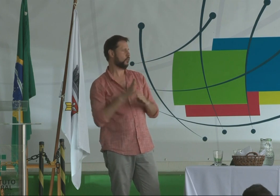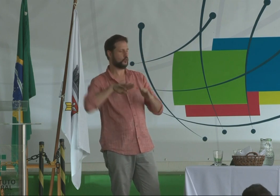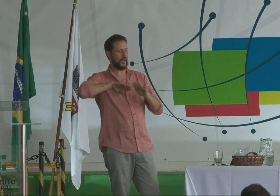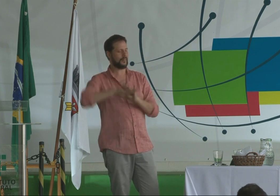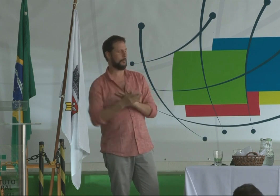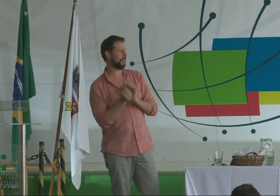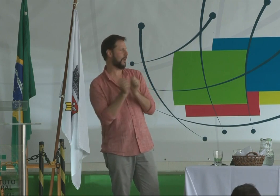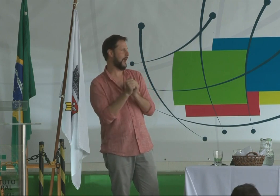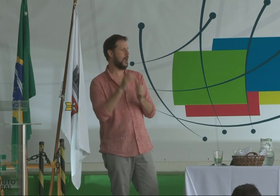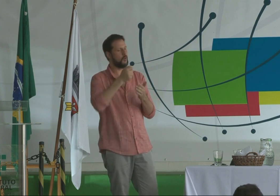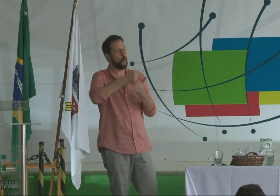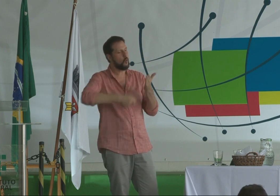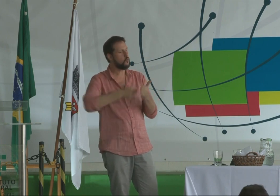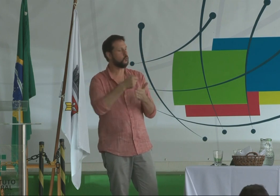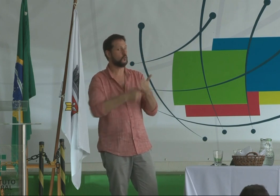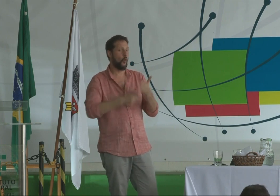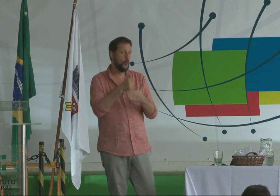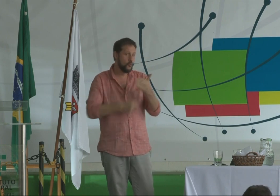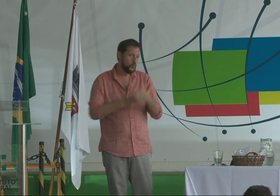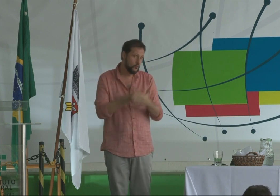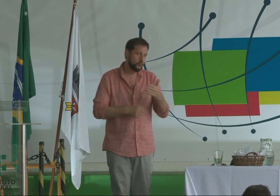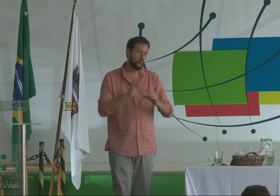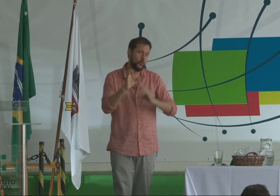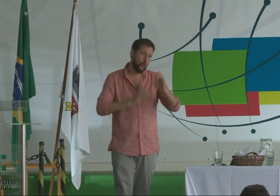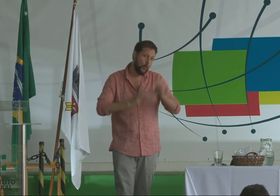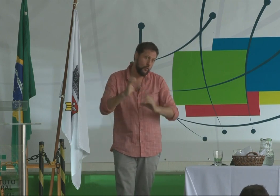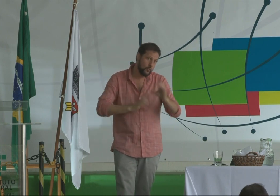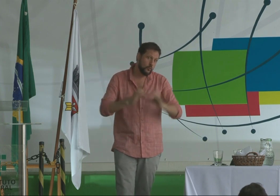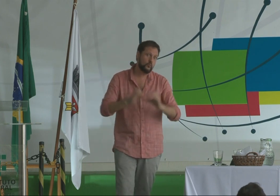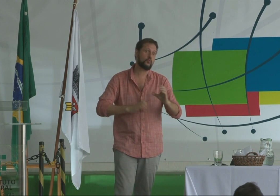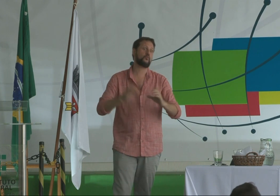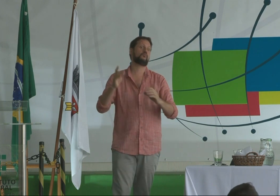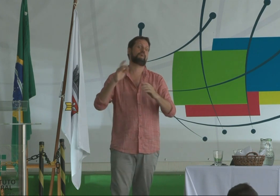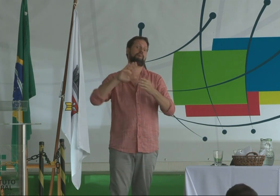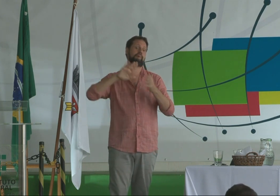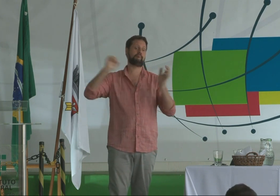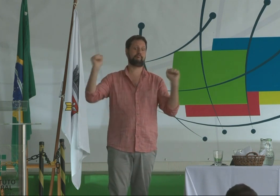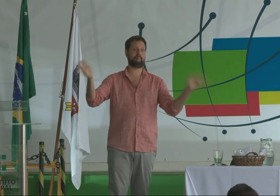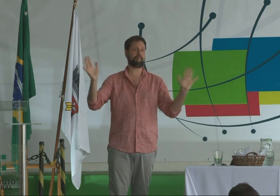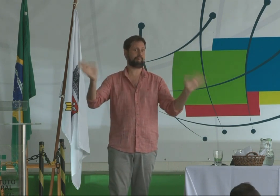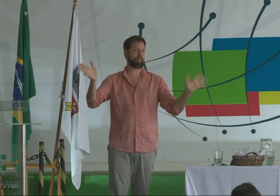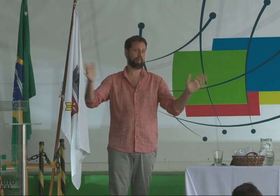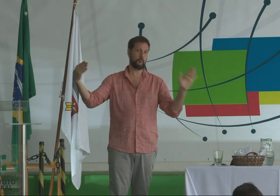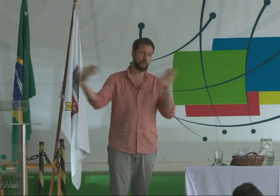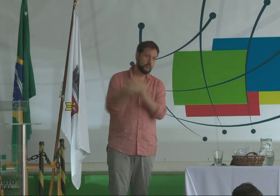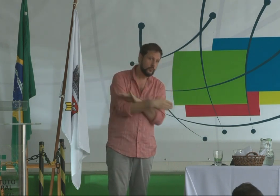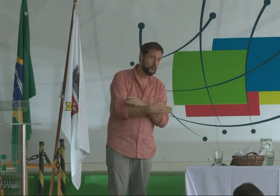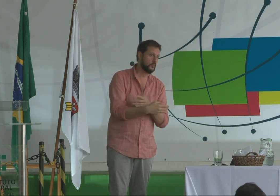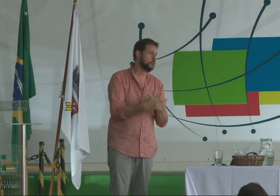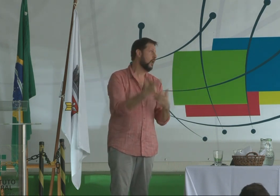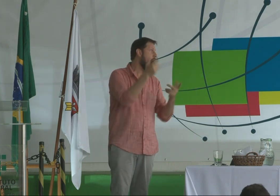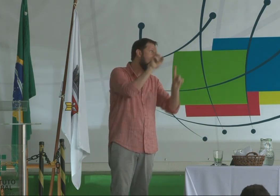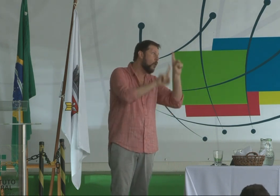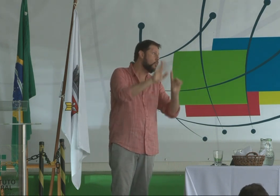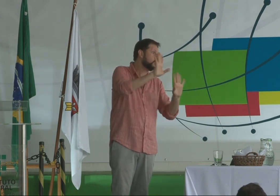não somente, não as universidades. Então, tudo isso é questão de liga. Hoje, os intérpretes, os